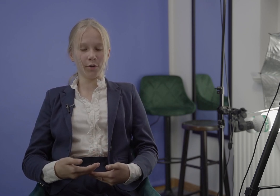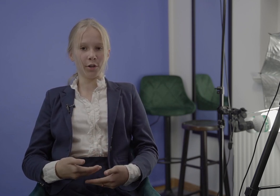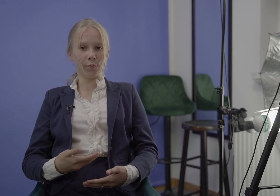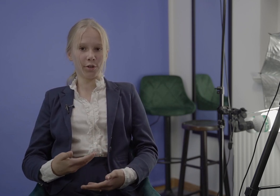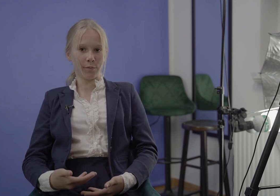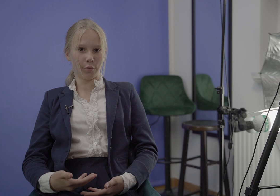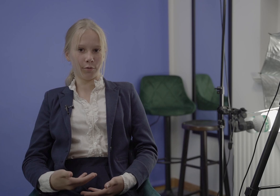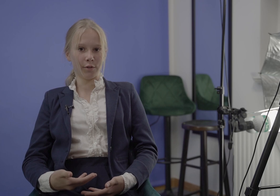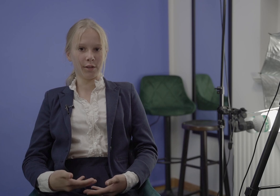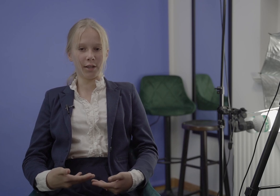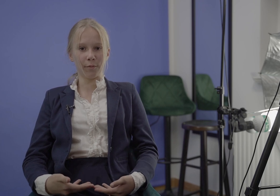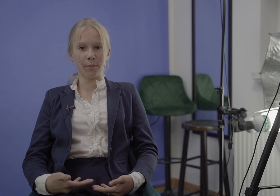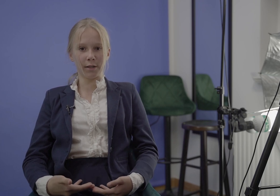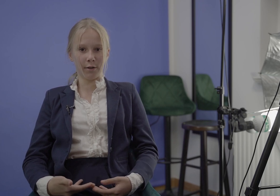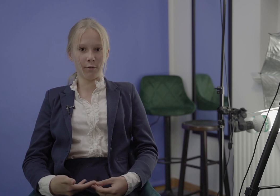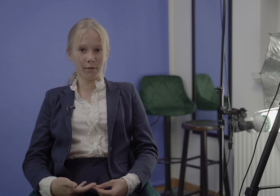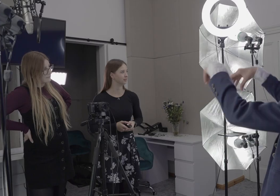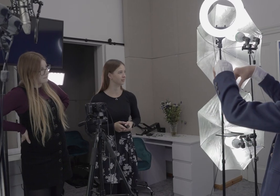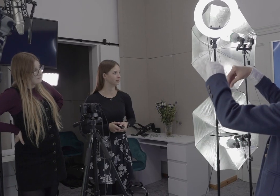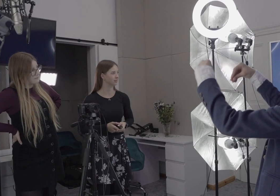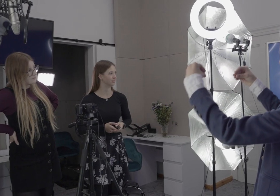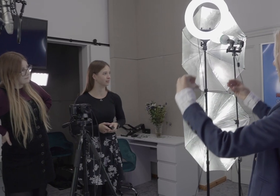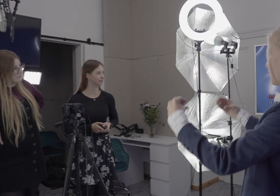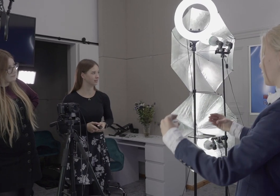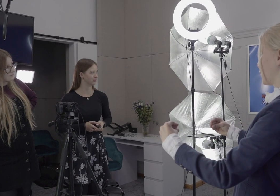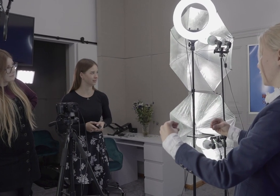tego przedmiotu. Dzięki temu bardziej łatwiej nam jest to zapamiętać.